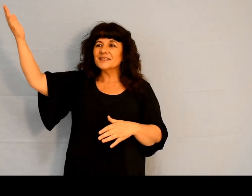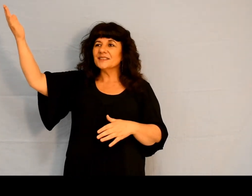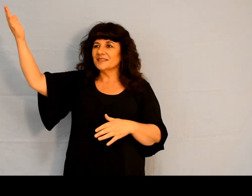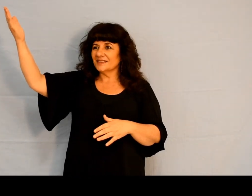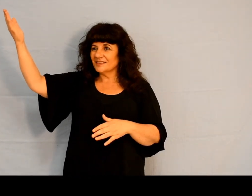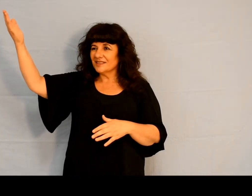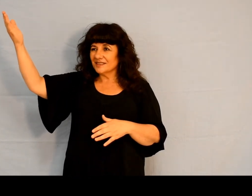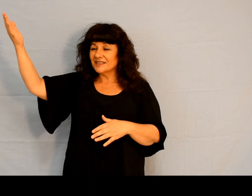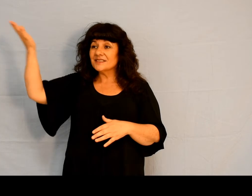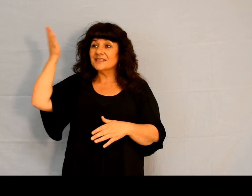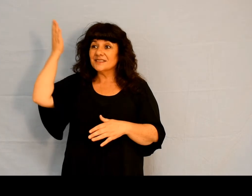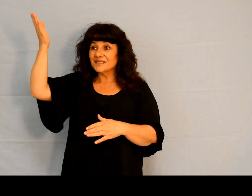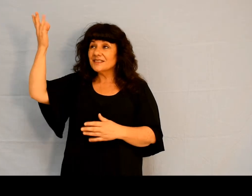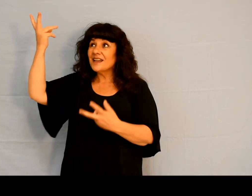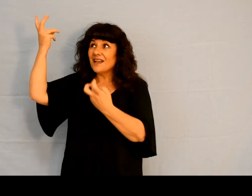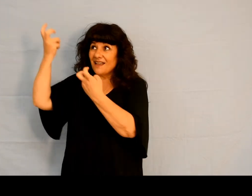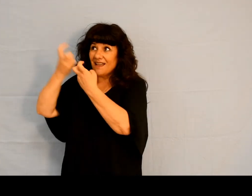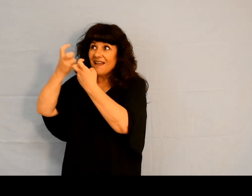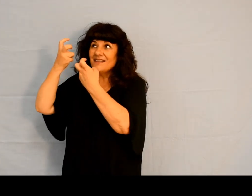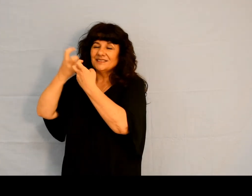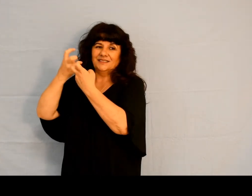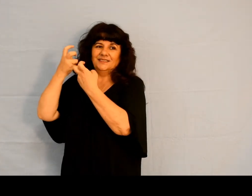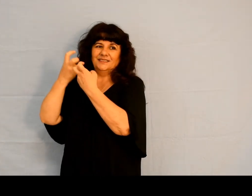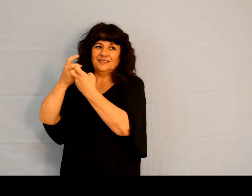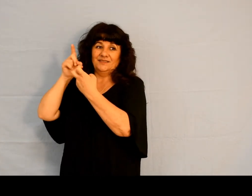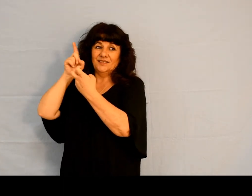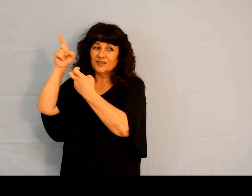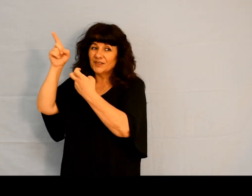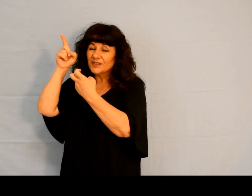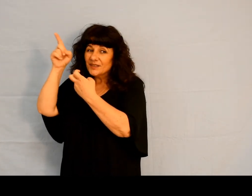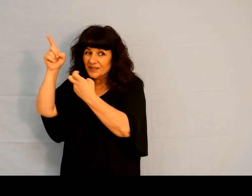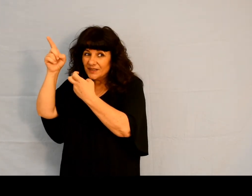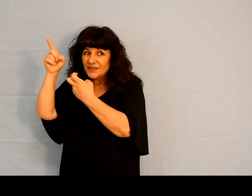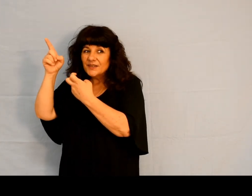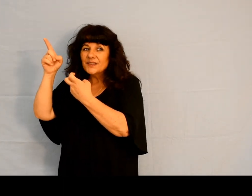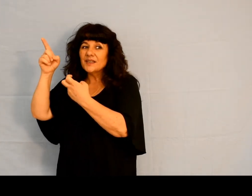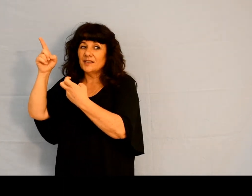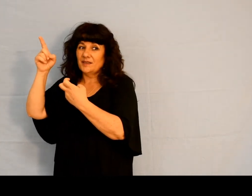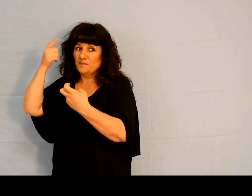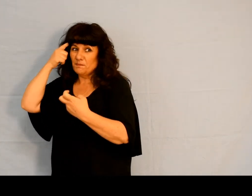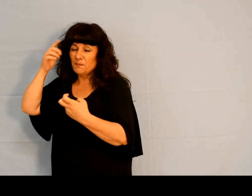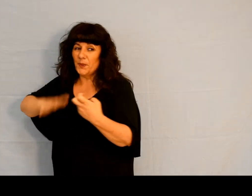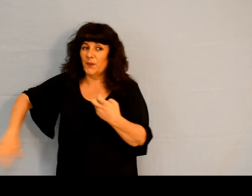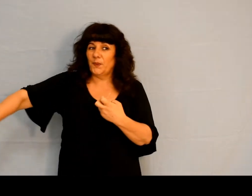Méditez l'exemple de celui qui a enduré de la part des pécheurs une telle hostilité.